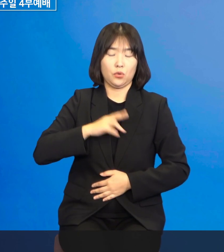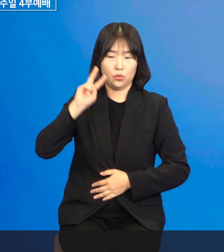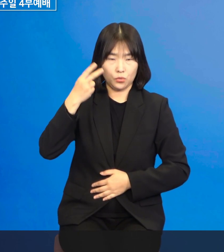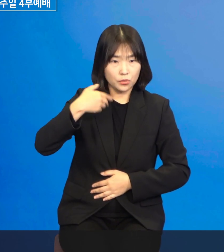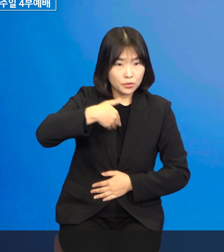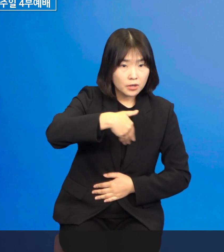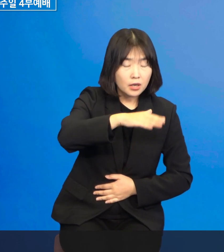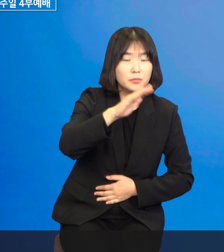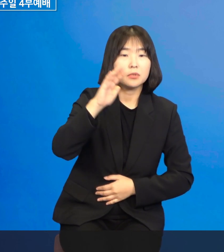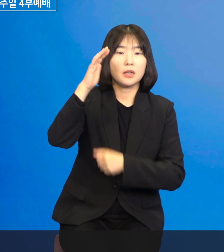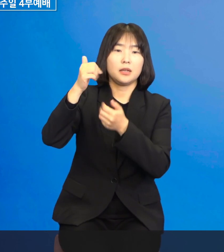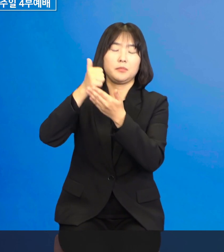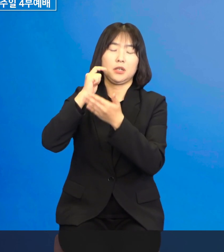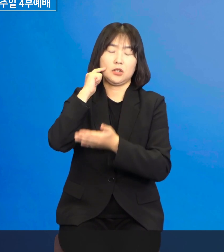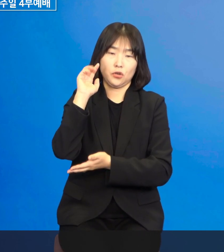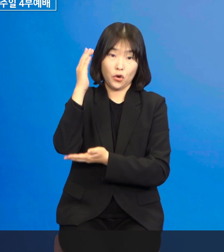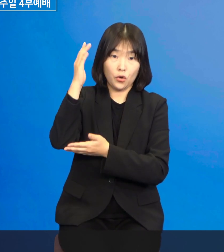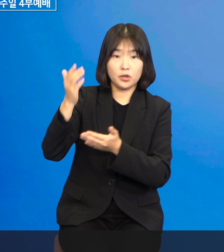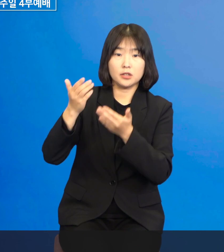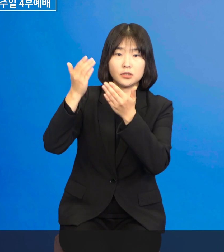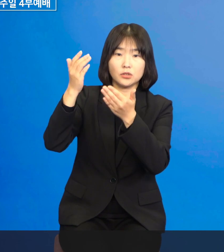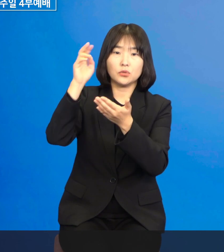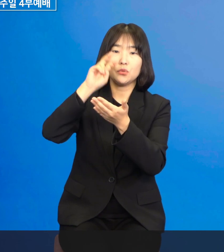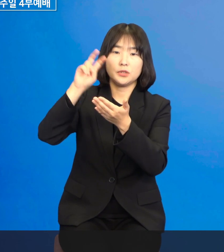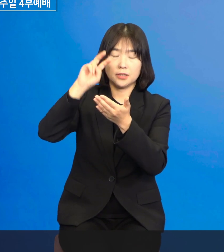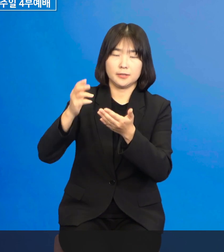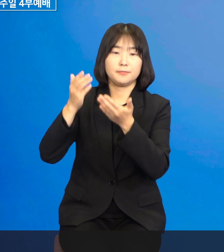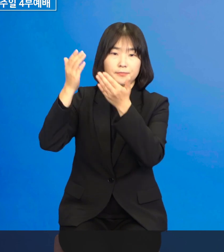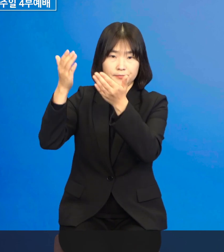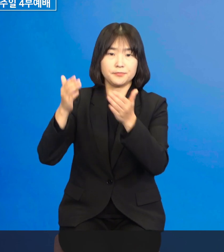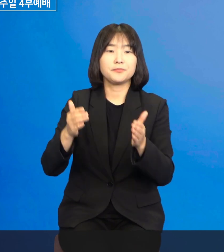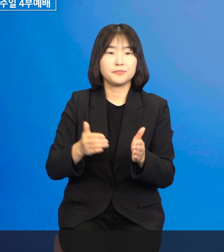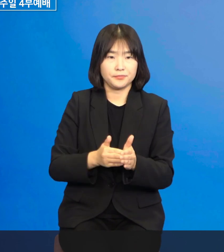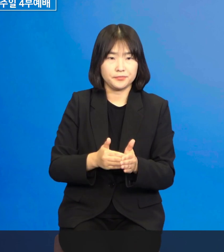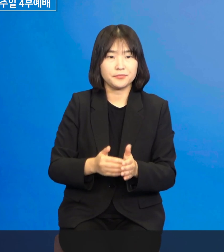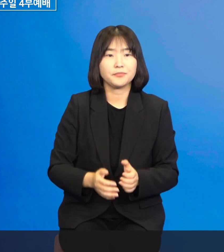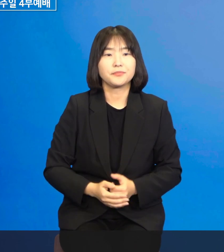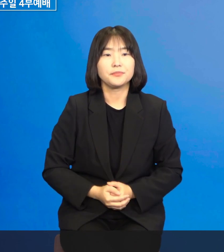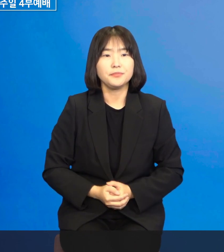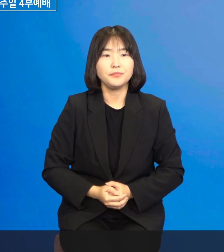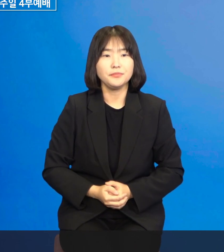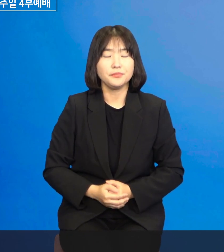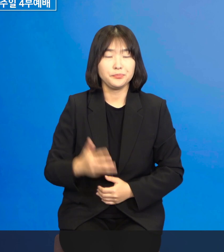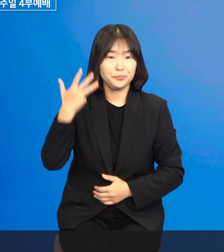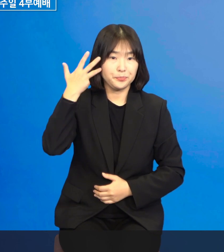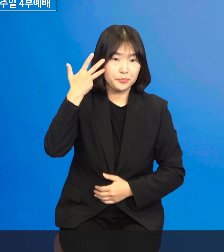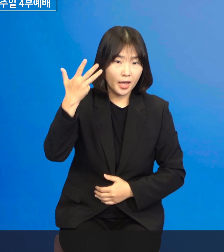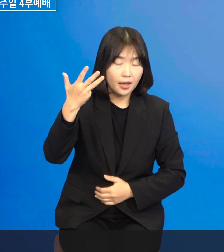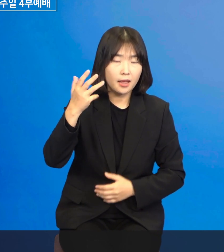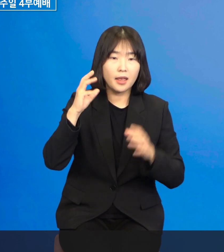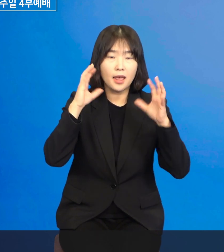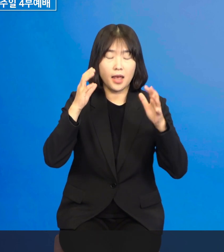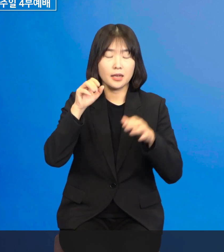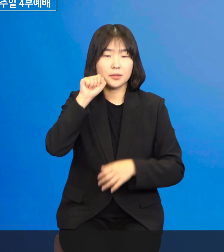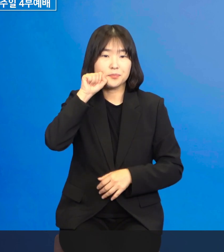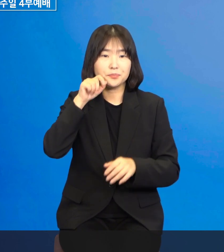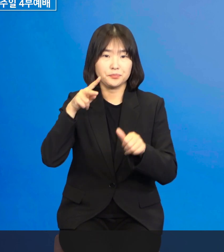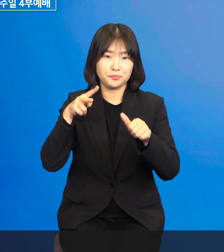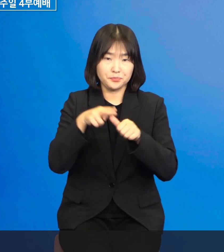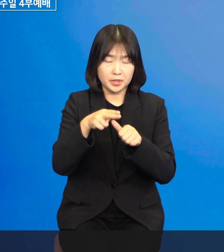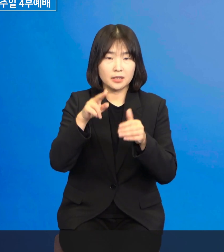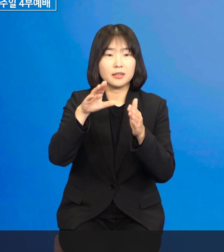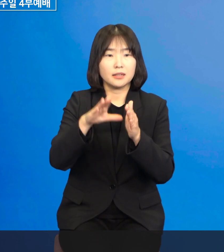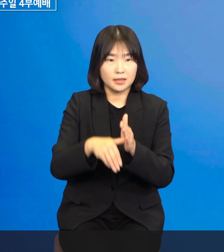알고 돌아가면서 하나님께 영광을 돌리며 그를 찬미하였다. 여들에 갇혀서